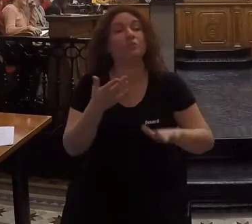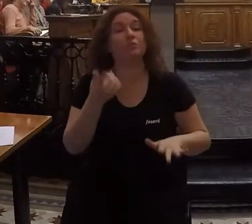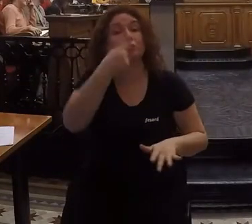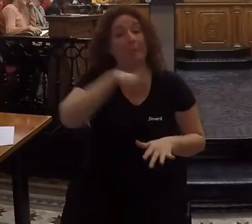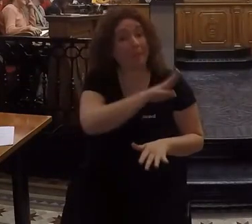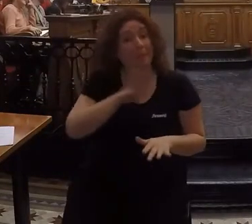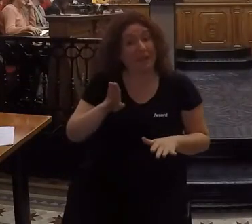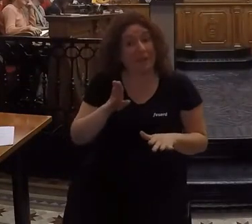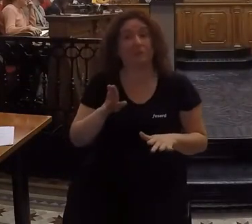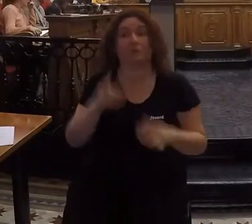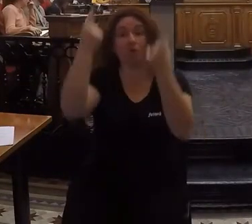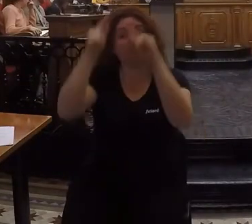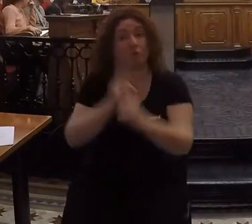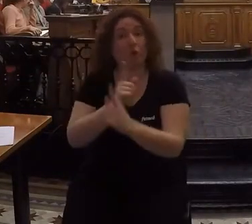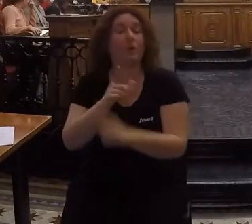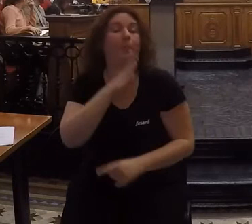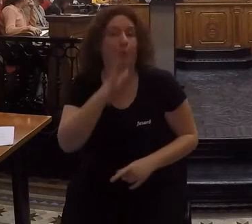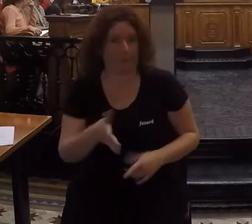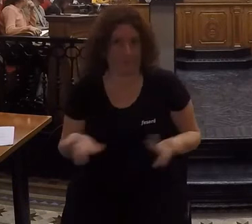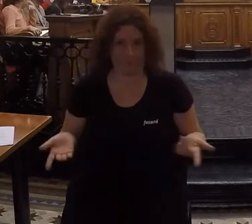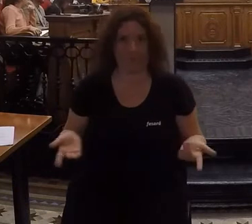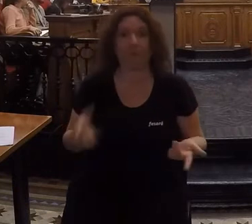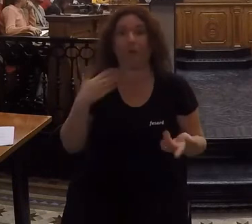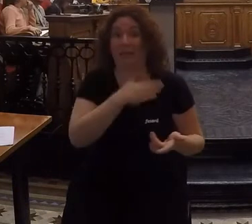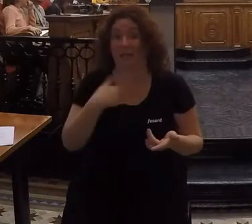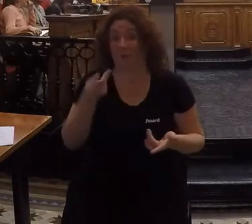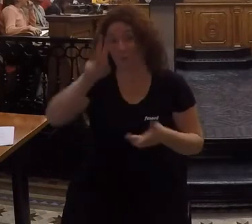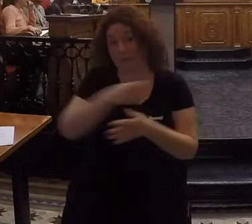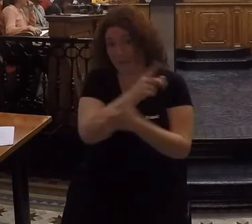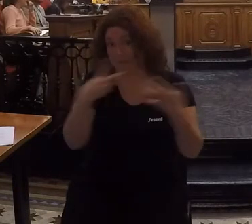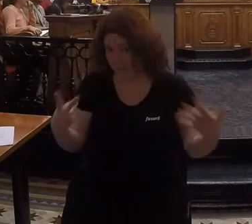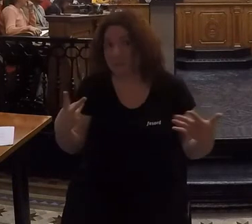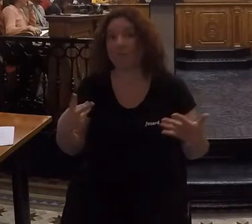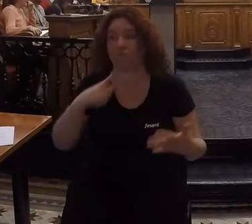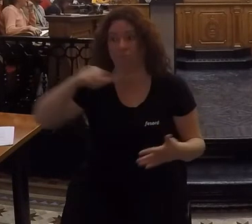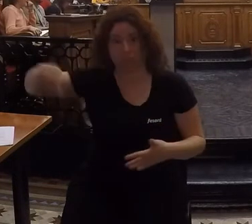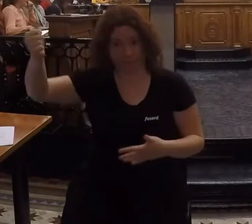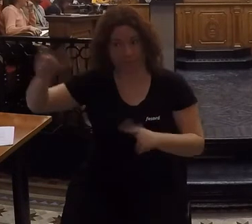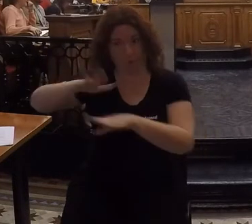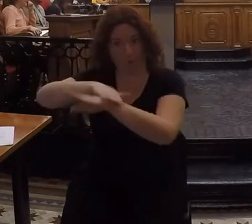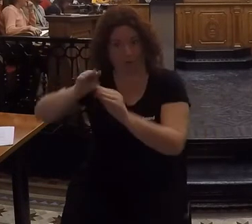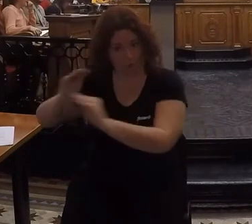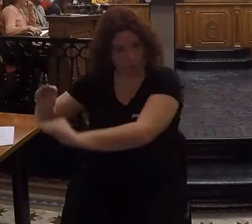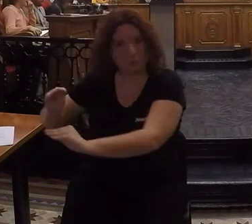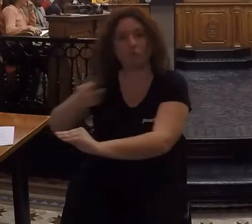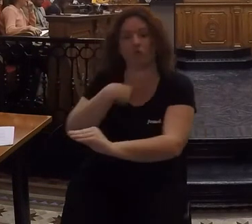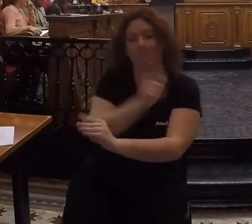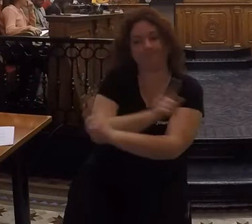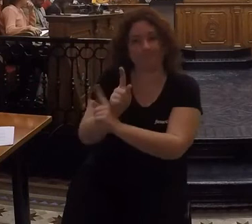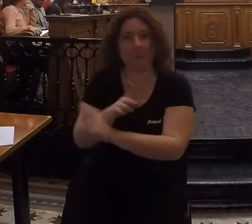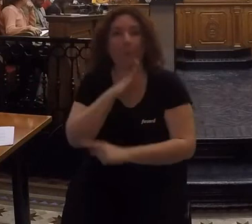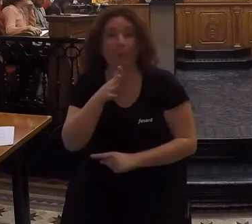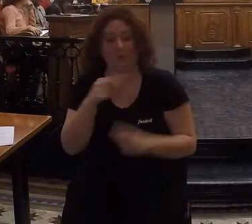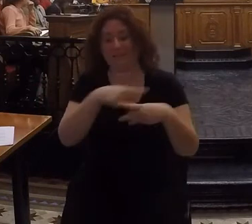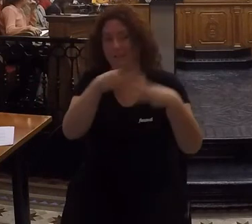presupuesto que quiere aprobar el tripartito para el año 2017. Y básicamente son tres razones de peso, como ya dijimos en el